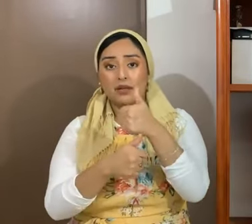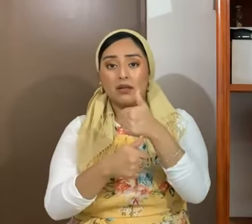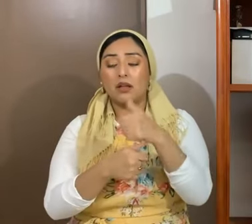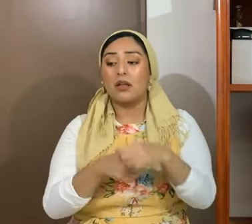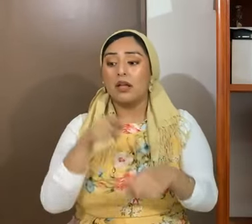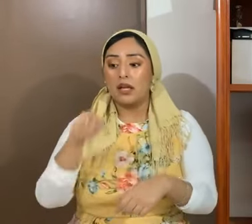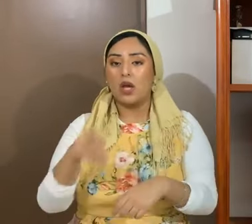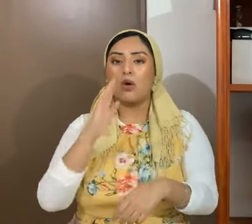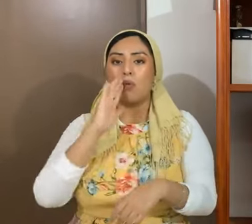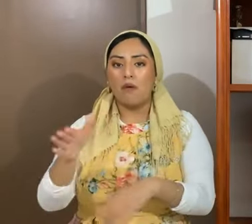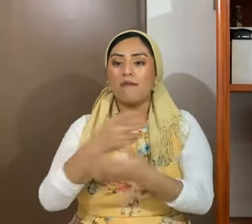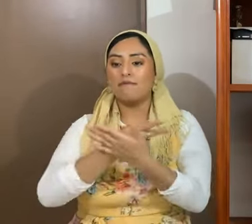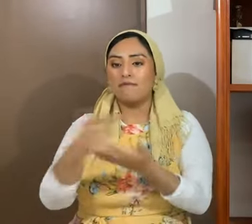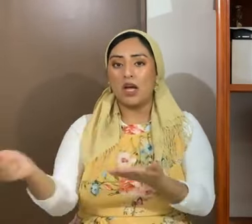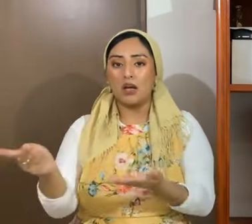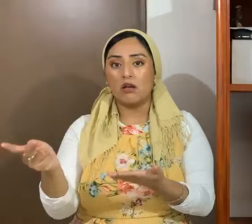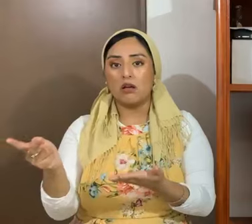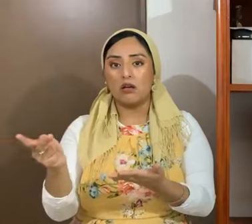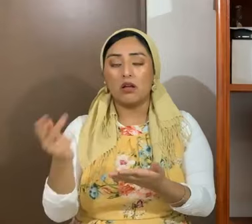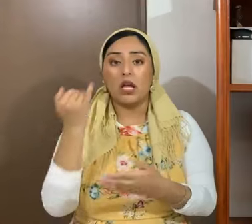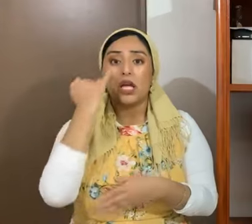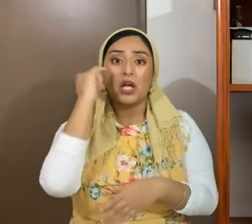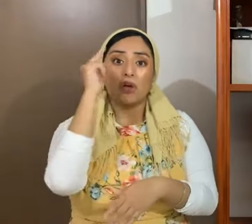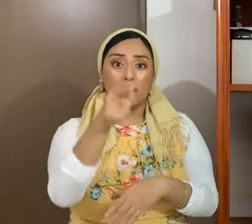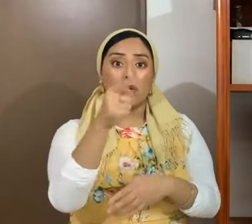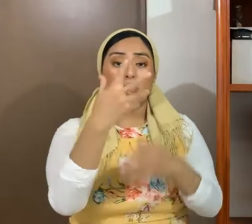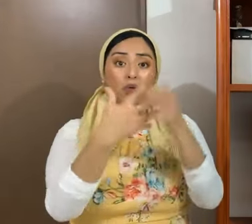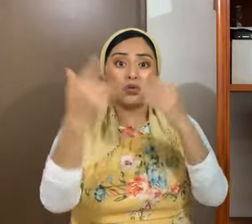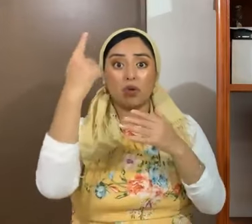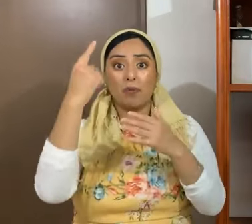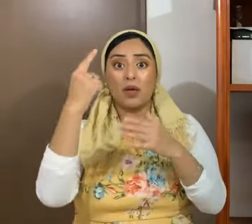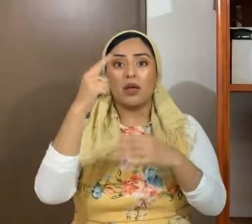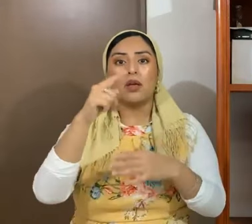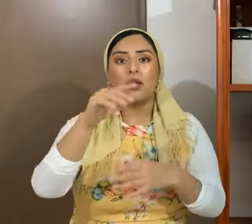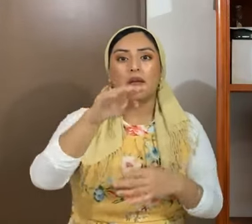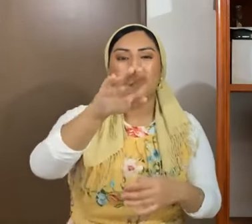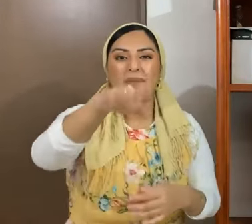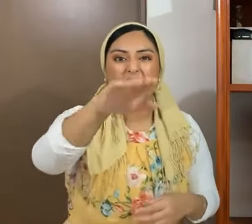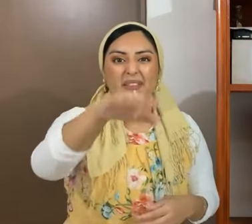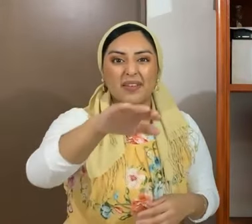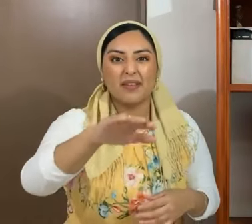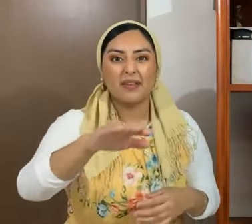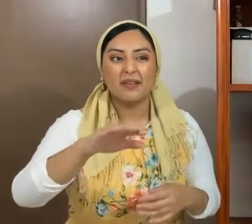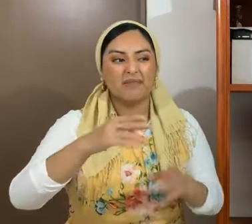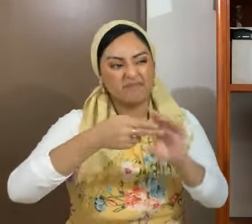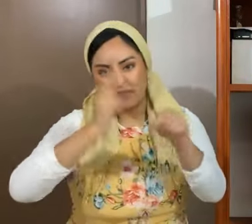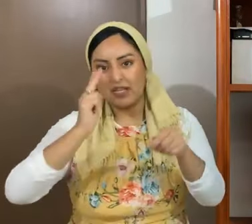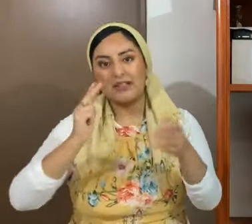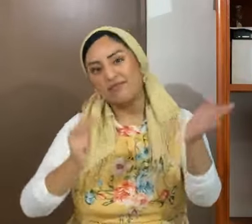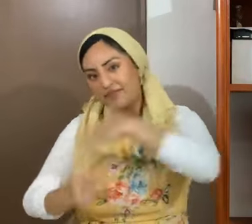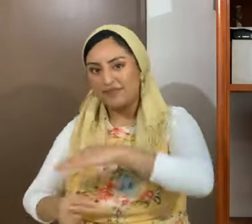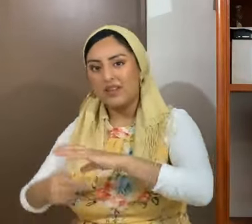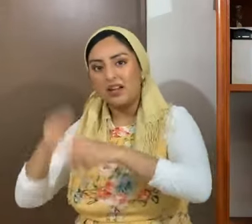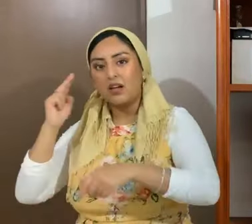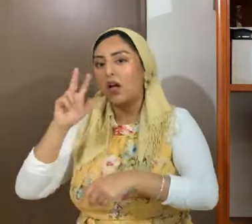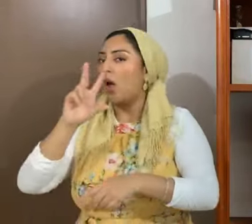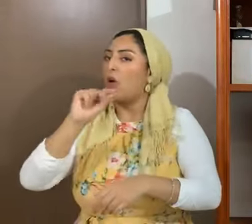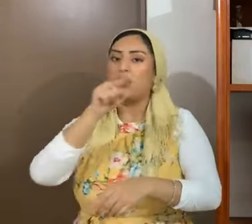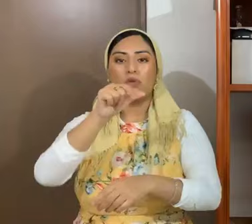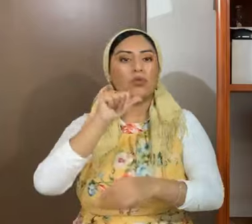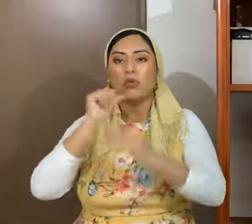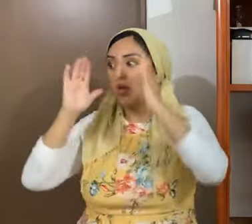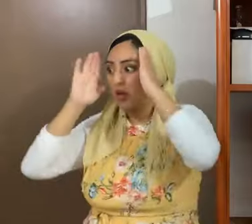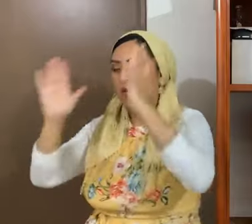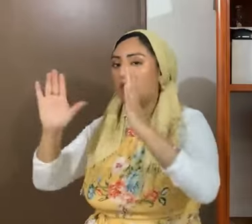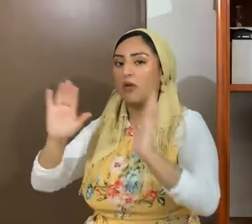Yahweh, va a fracasar. Entonces, si a ti alguien te está insinuando, te está animando a rebelarte,